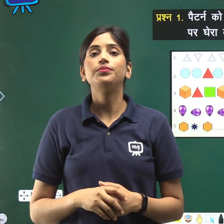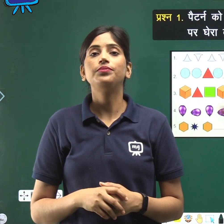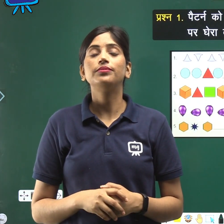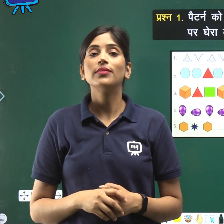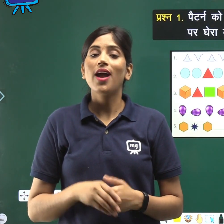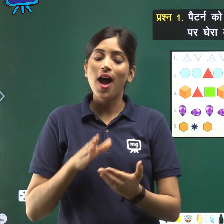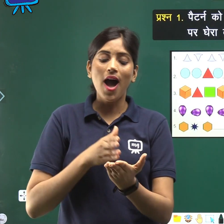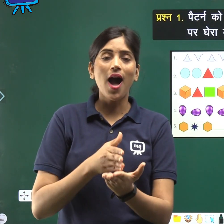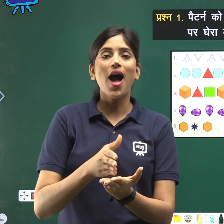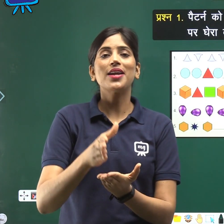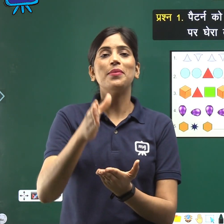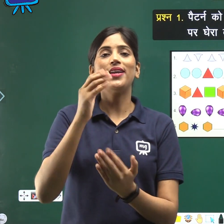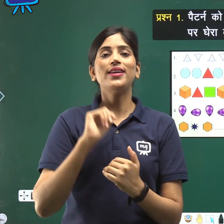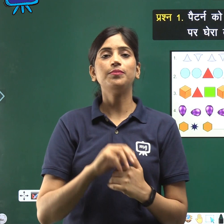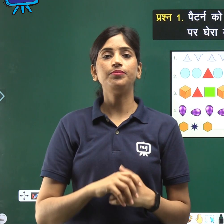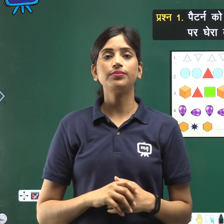आगे बढ़े।